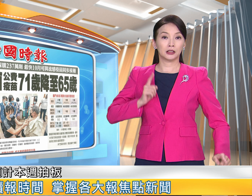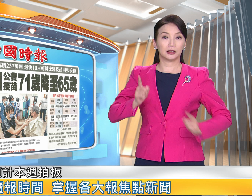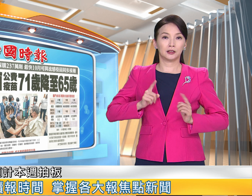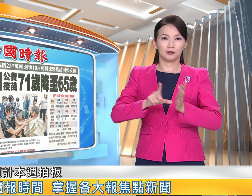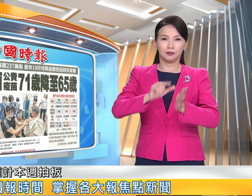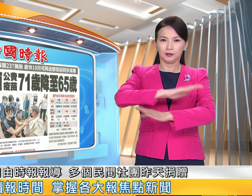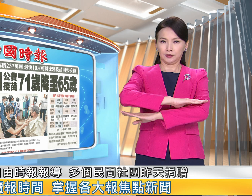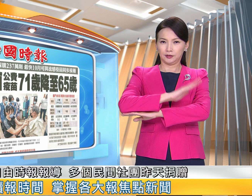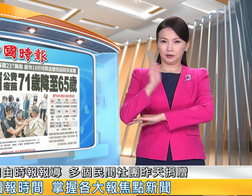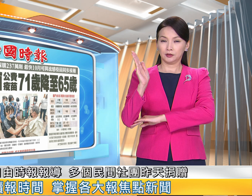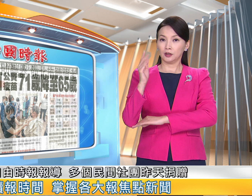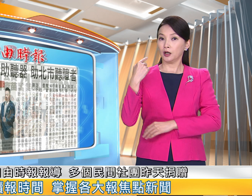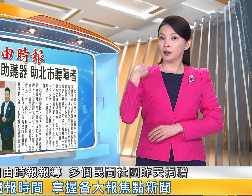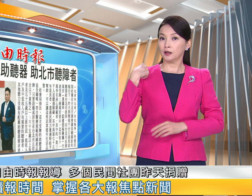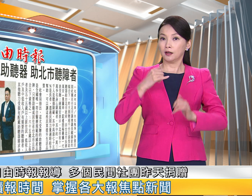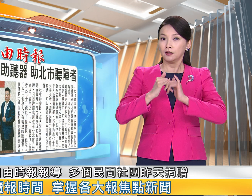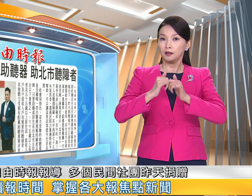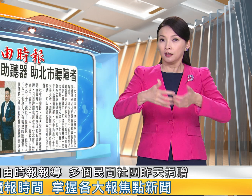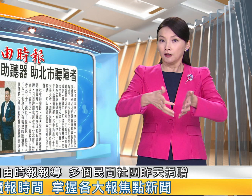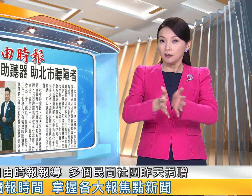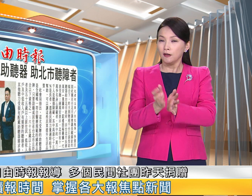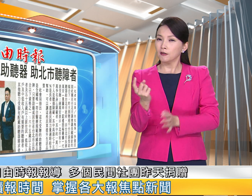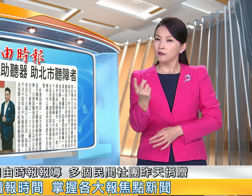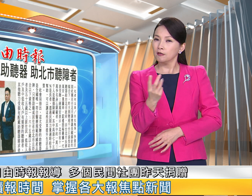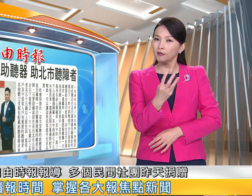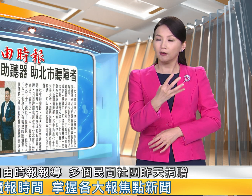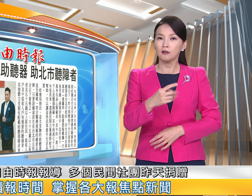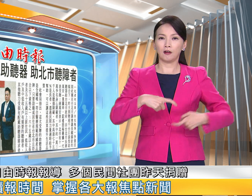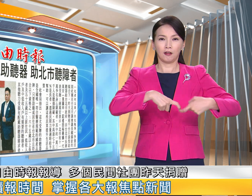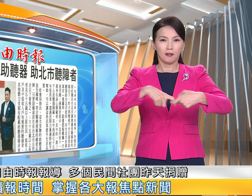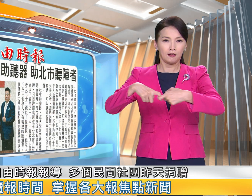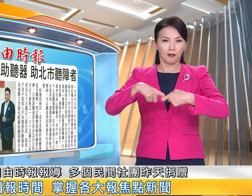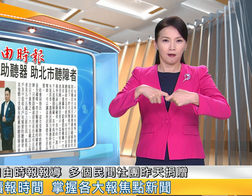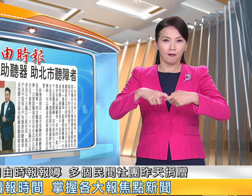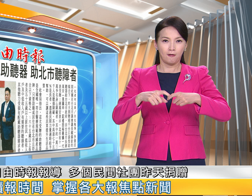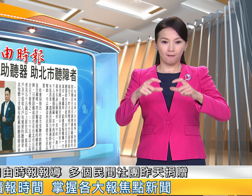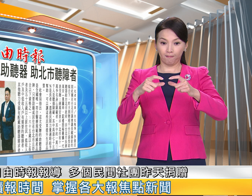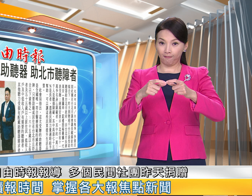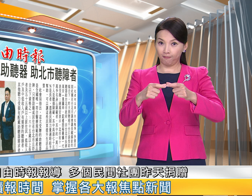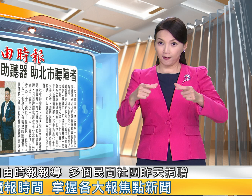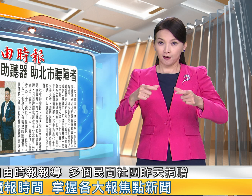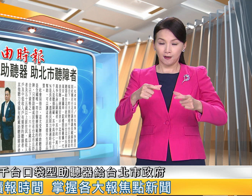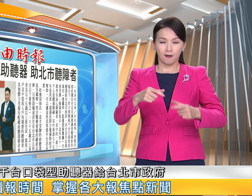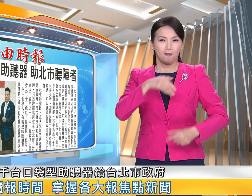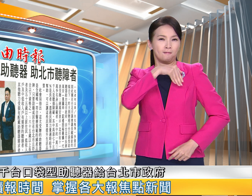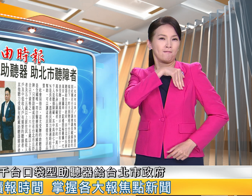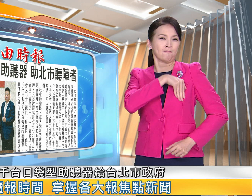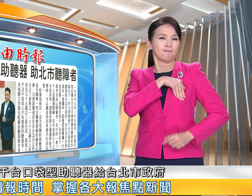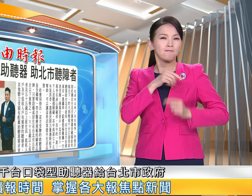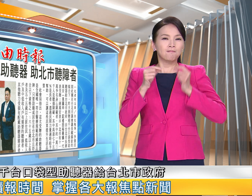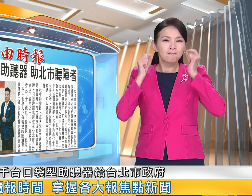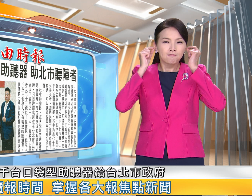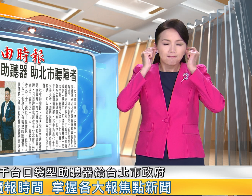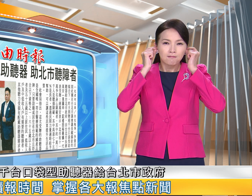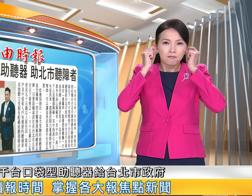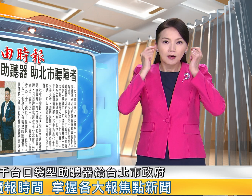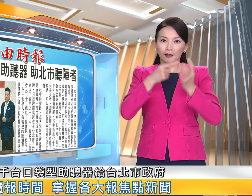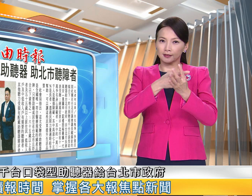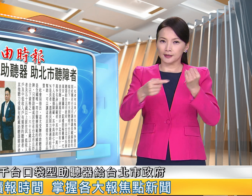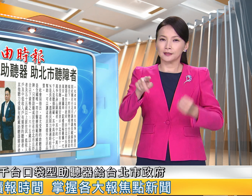自由时报是报道，多个民间团体昨天捐赠了2000台。口袋型助听器给